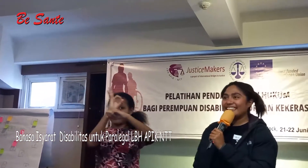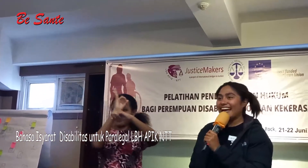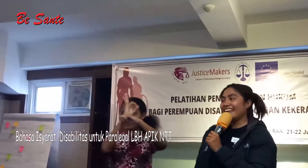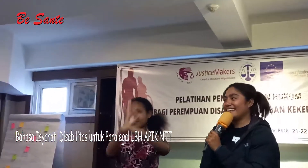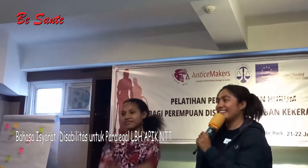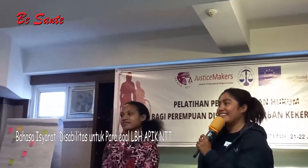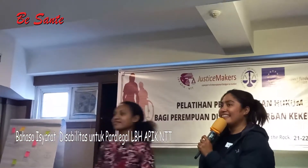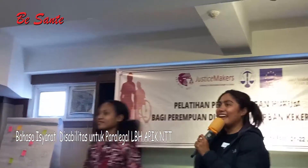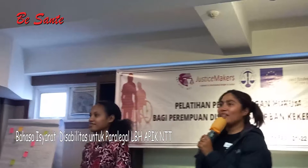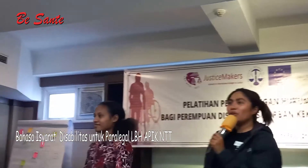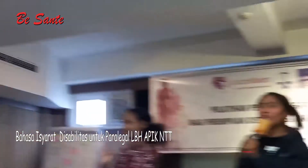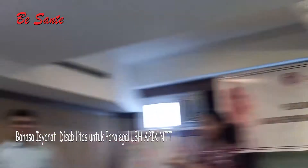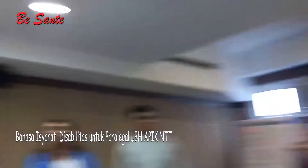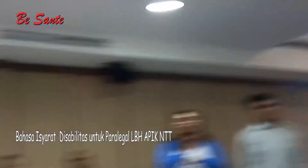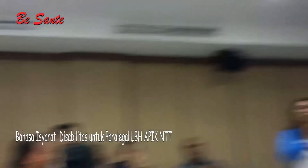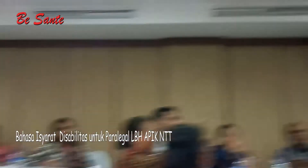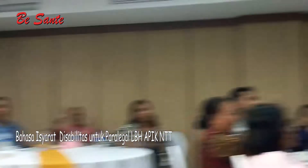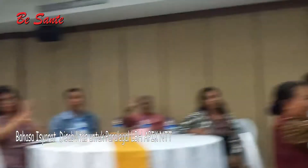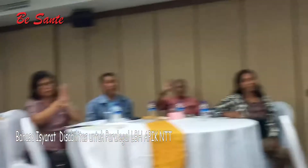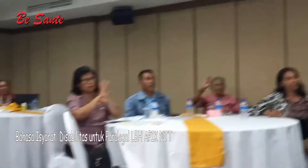Ya. Ada ini apa? Ini apa KBK?